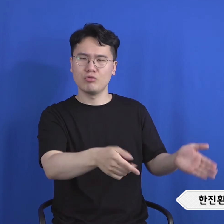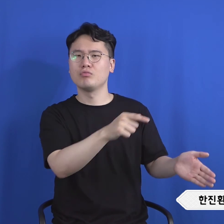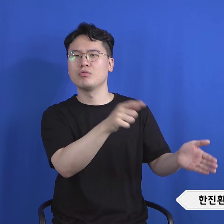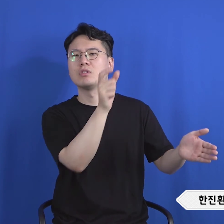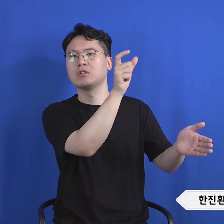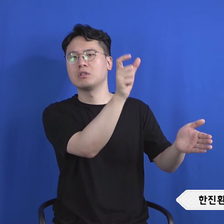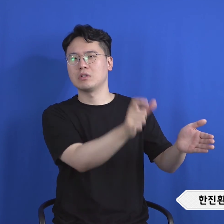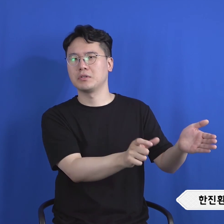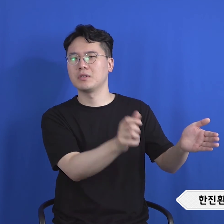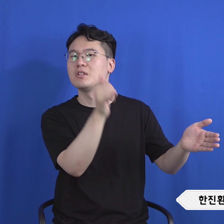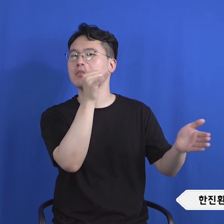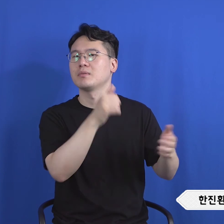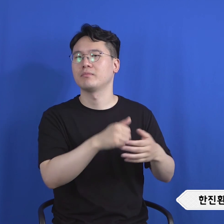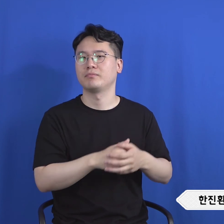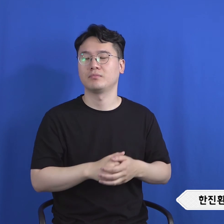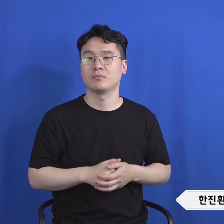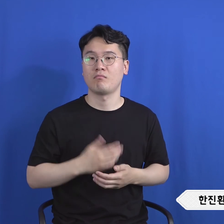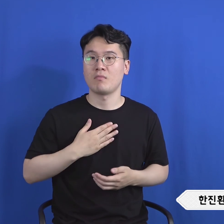도대체 왜 그럽니까?